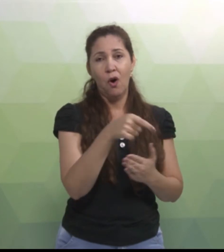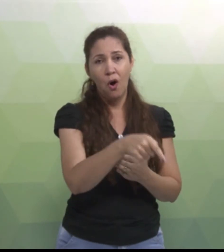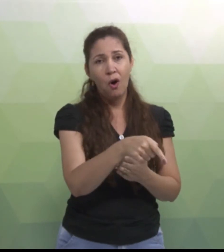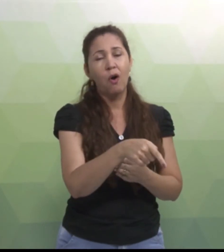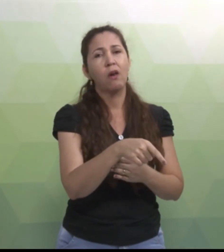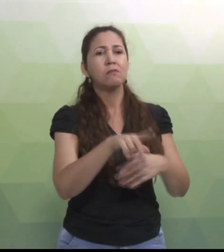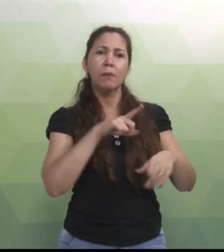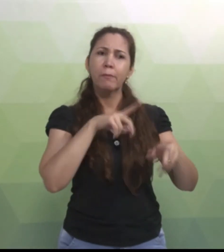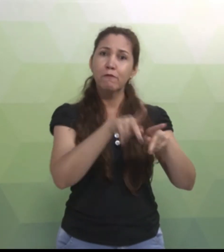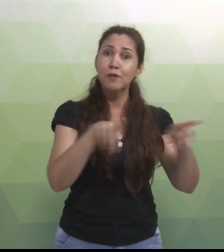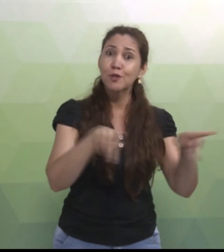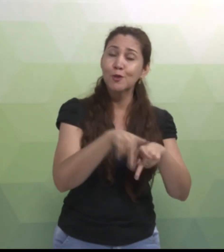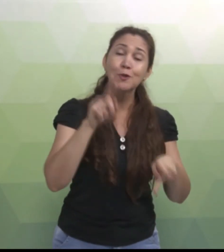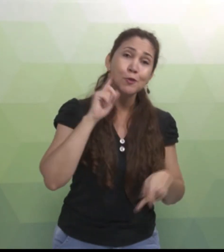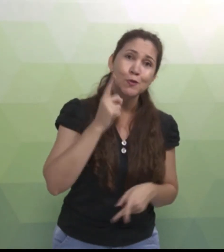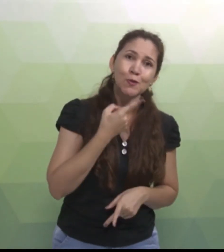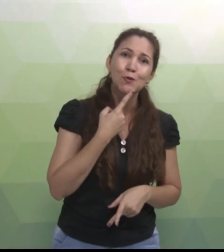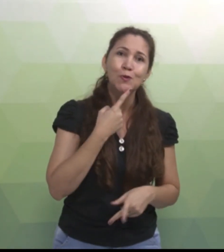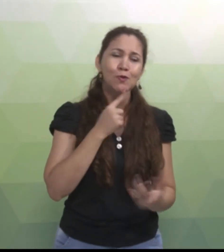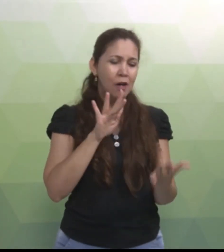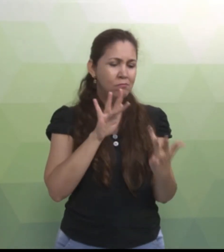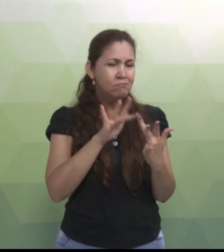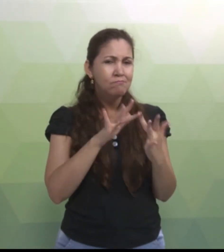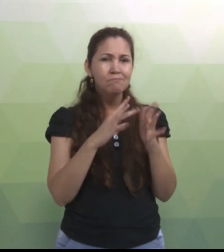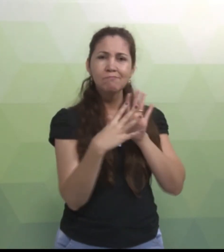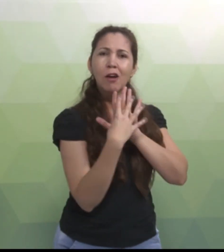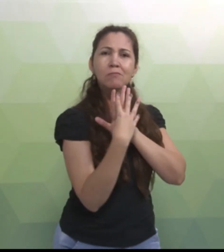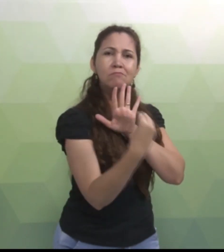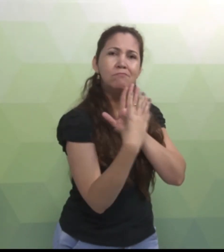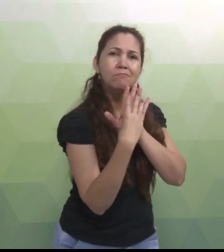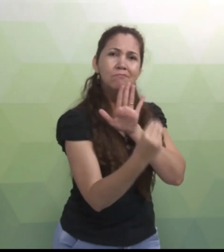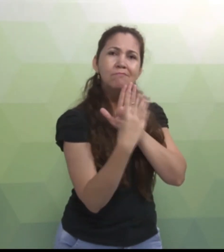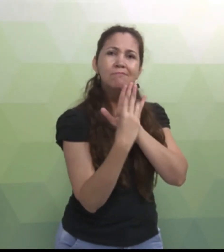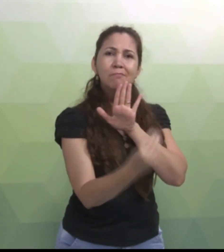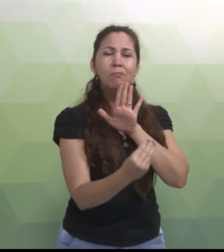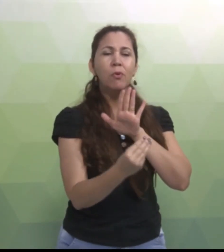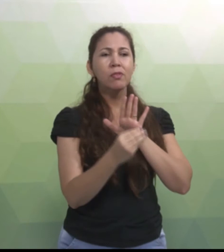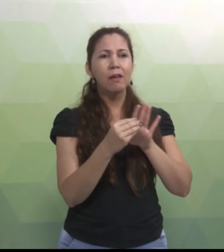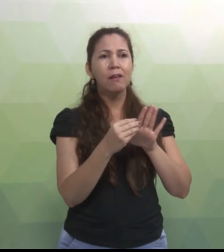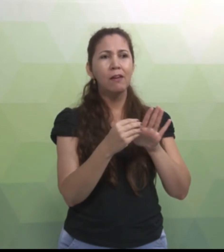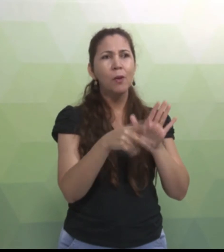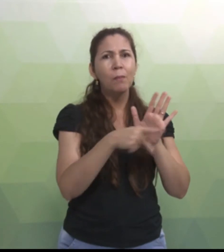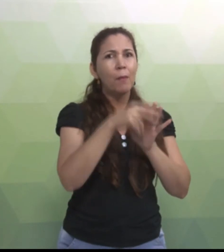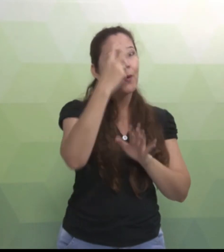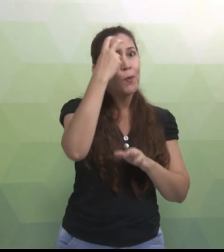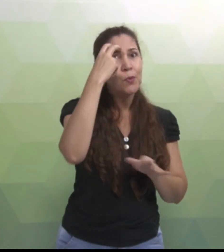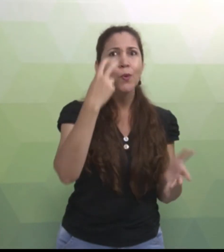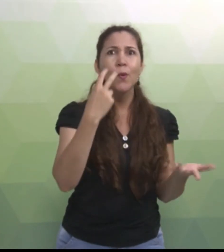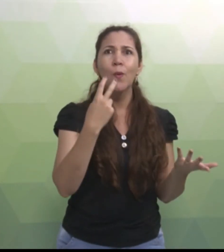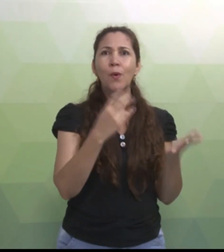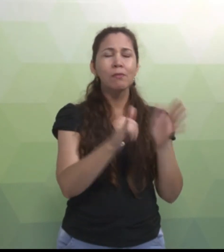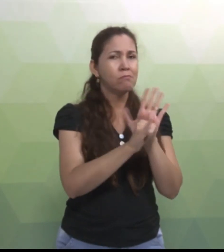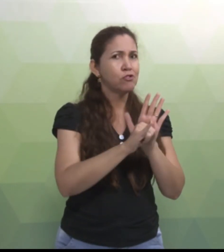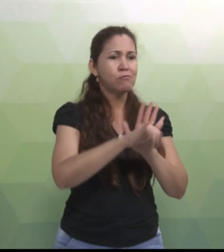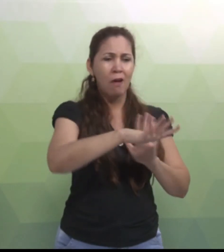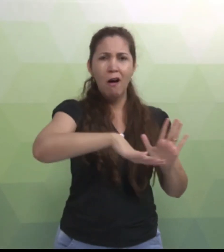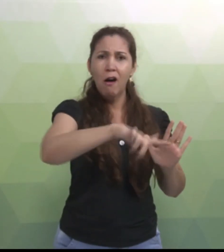um professor, porque esse professor surdo vai servir de modelo cultural, identitário, para o desenvolvimento